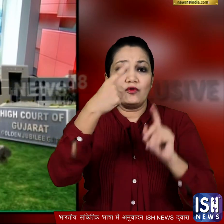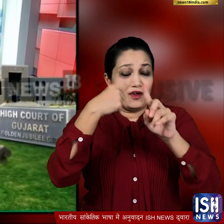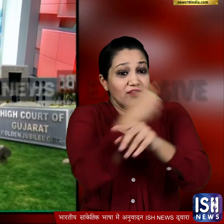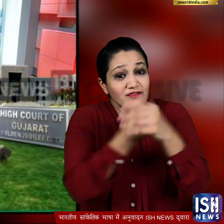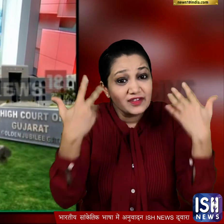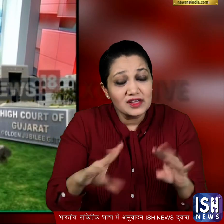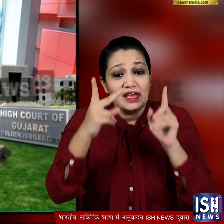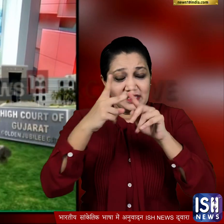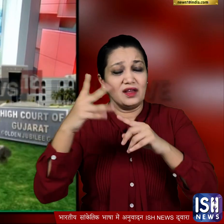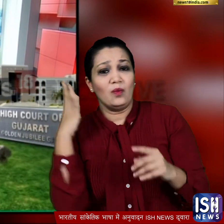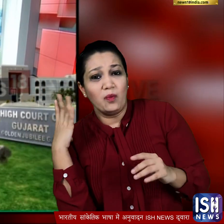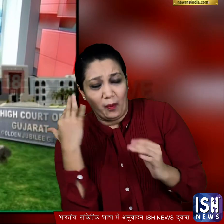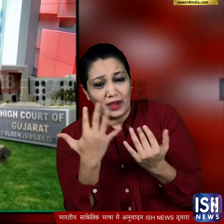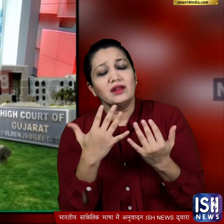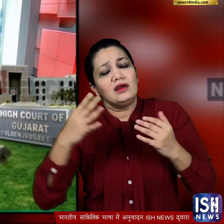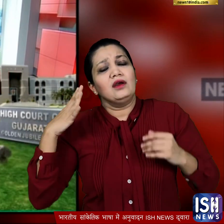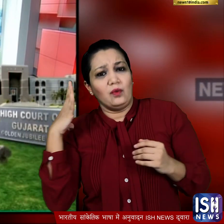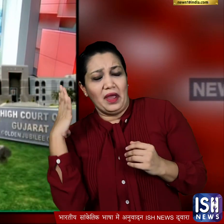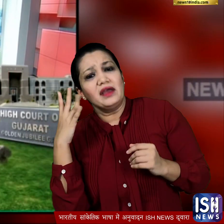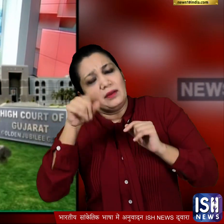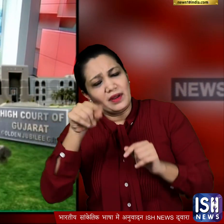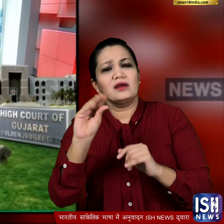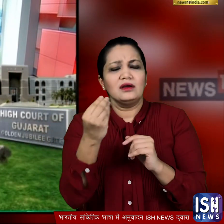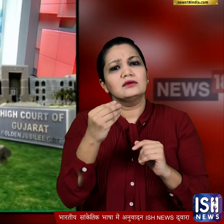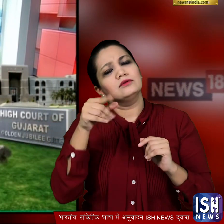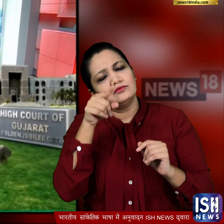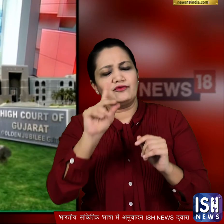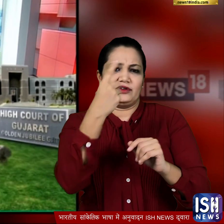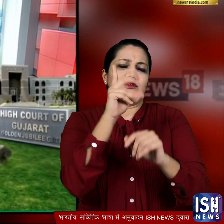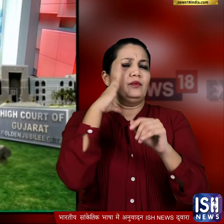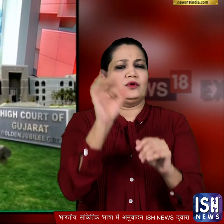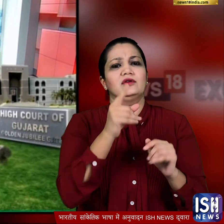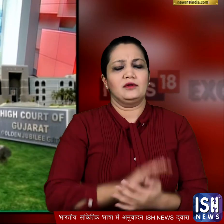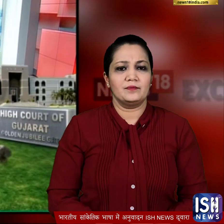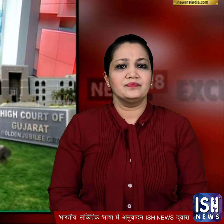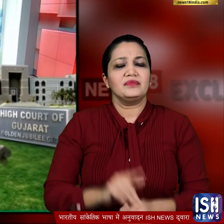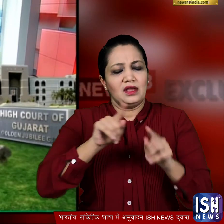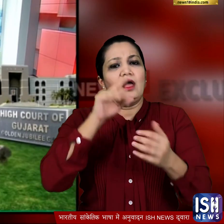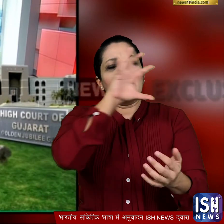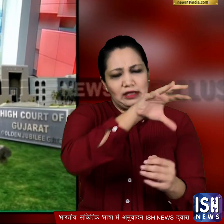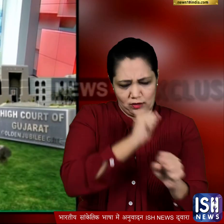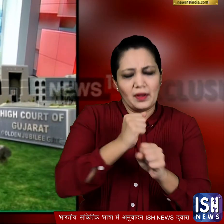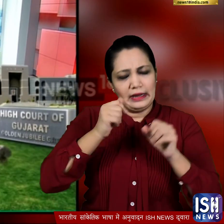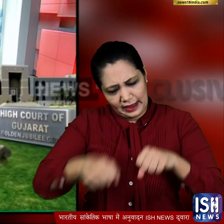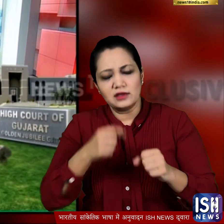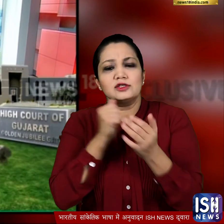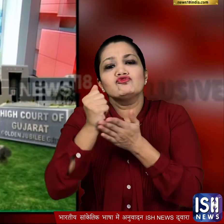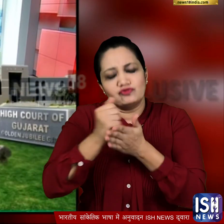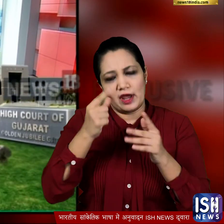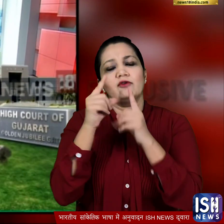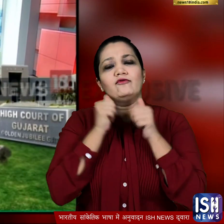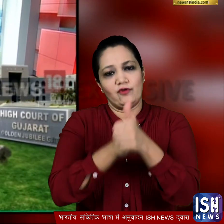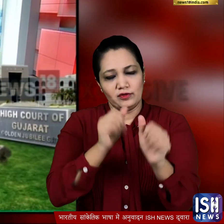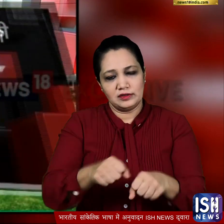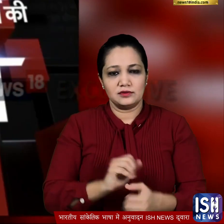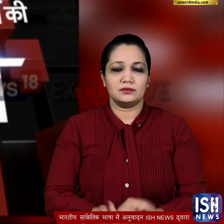जो पहली डोज लगवा चुके हैं और दूसरी डोज लगवाने का इंतजार कर रहे हैं। जिसके बाद राज्य सरकार ने भरोसा दिया कि इन दिशा निर्देशों को लागू करने की